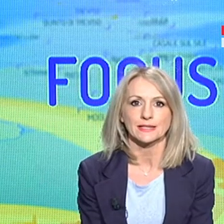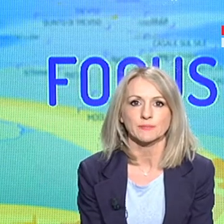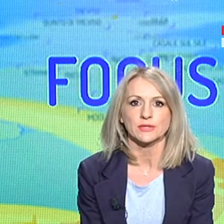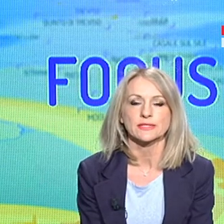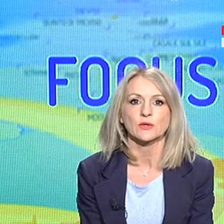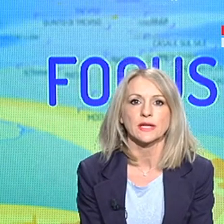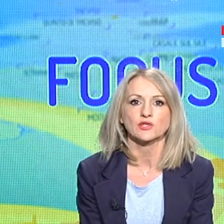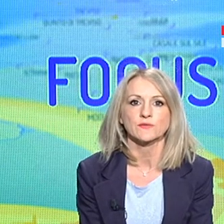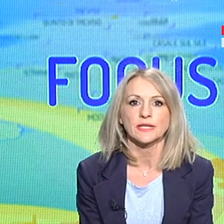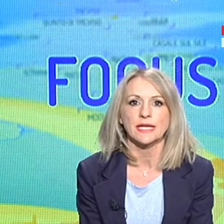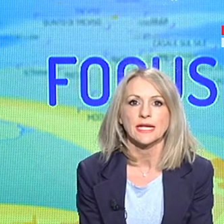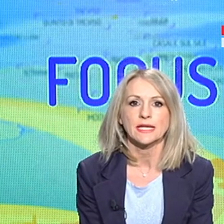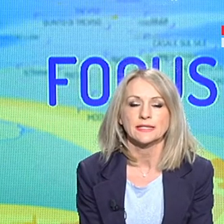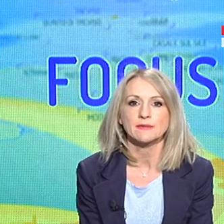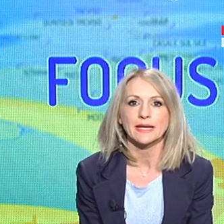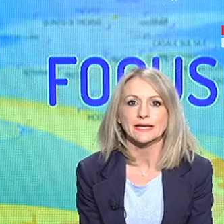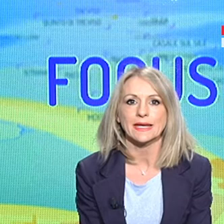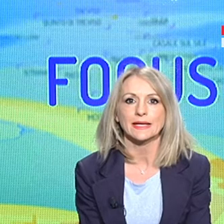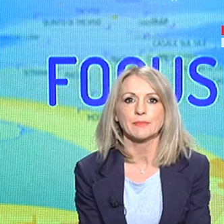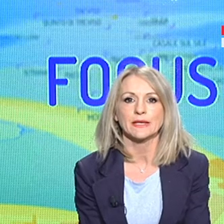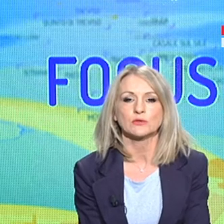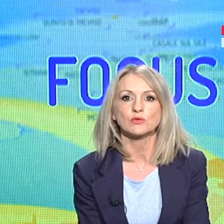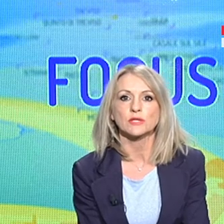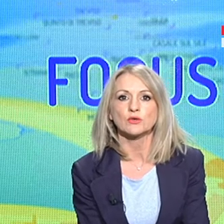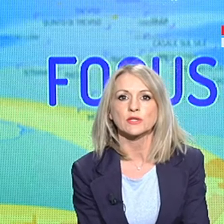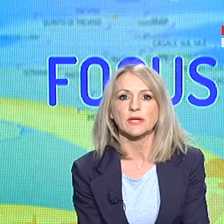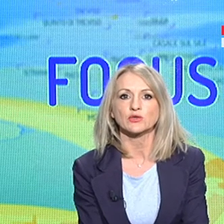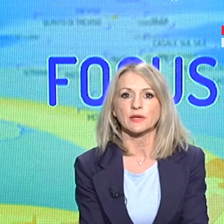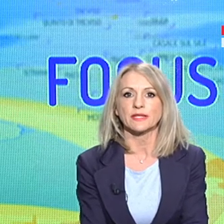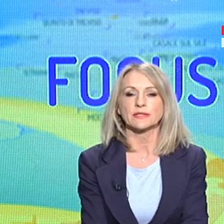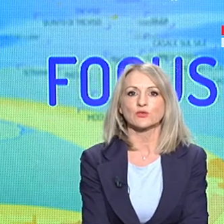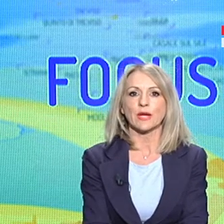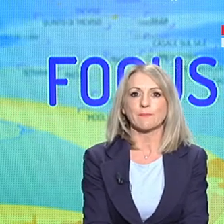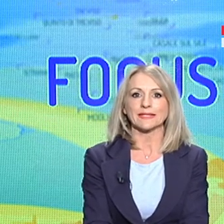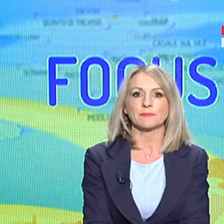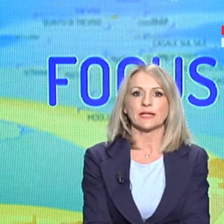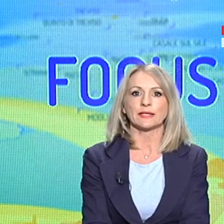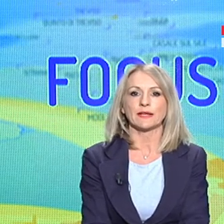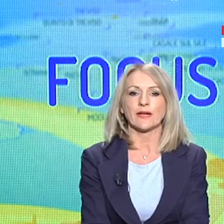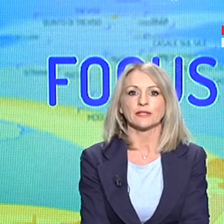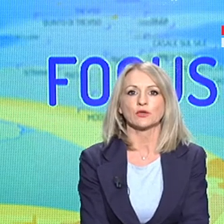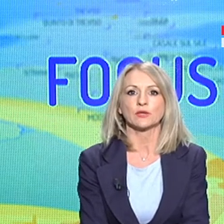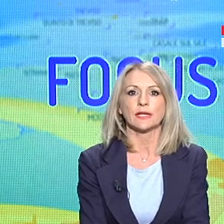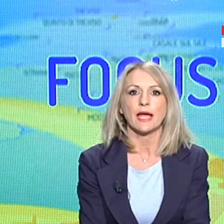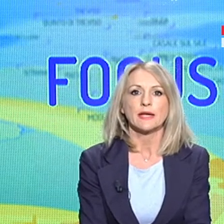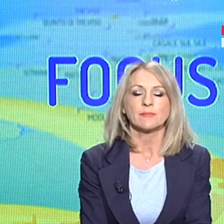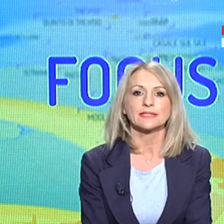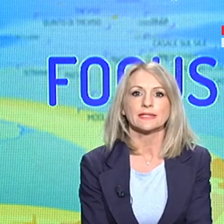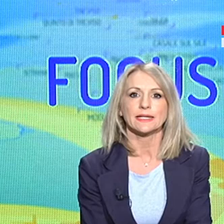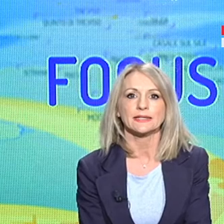la Sala della Protezione Civile di Marghera per tutti gli ultimi aggiornamenti sulla pandemia nel Veneto con